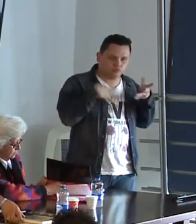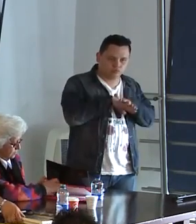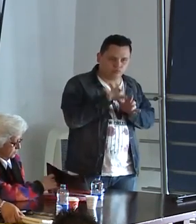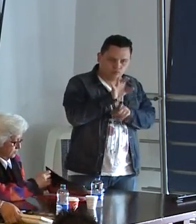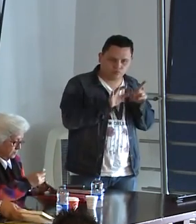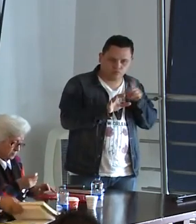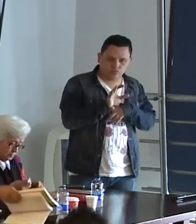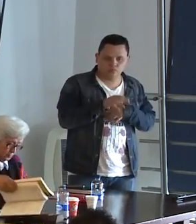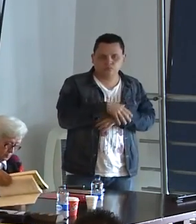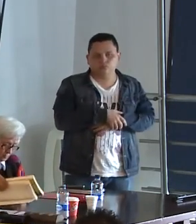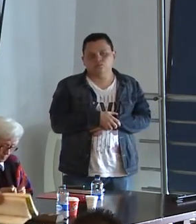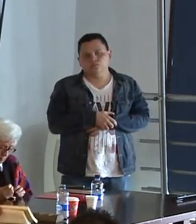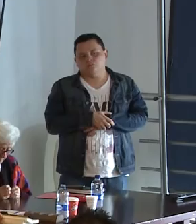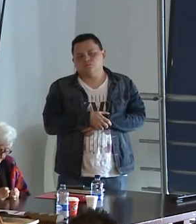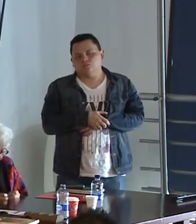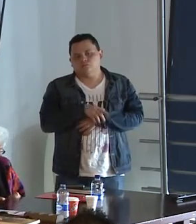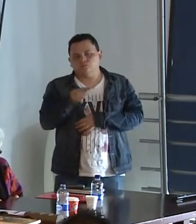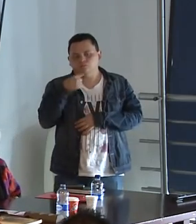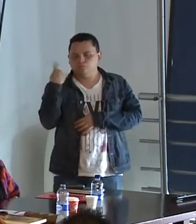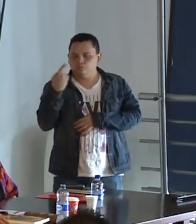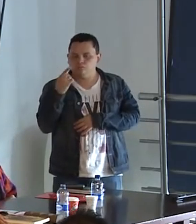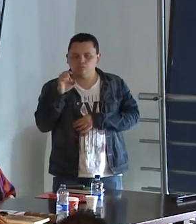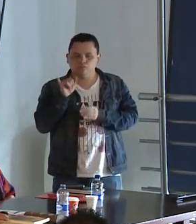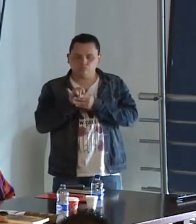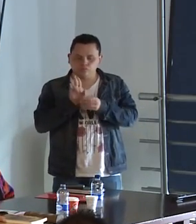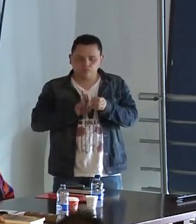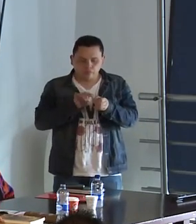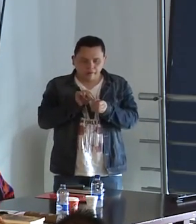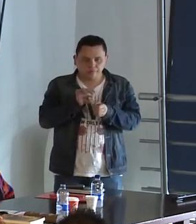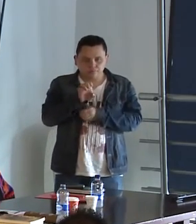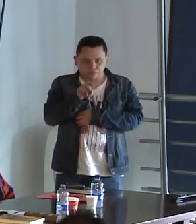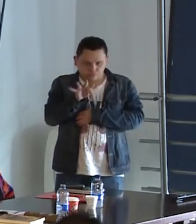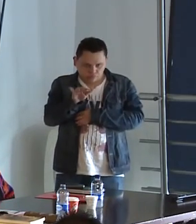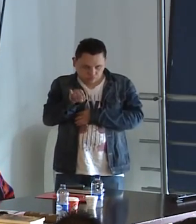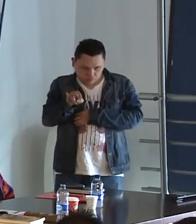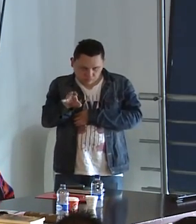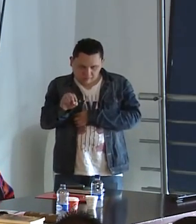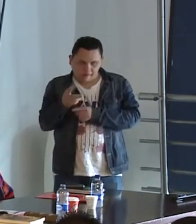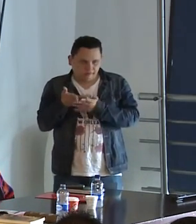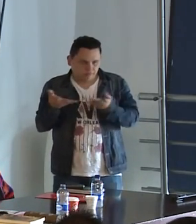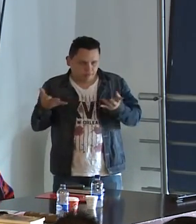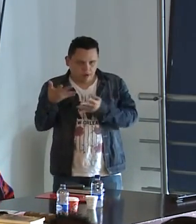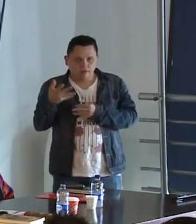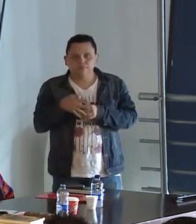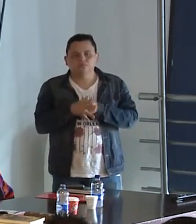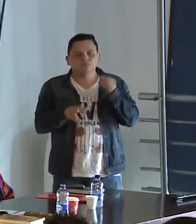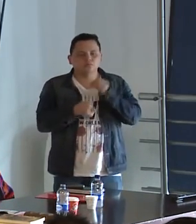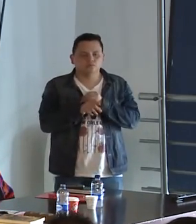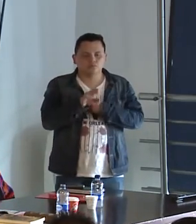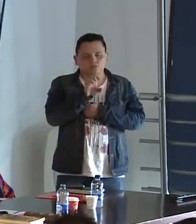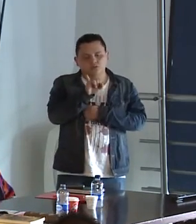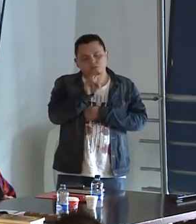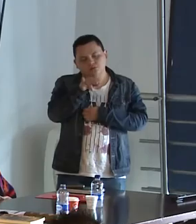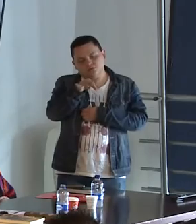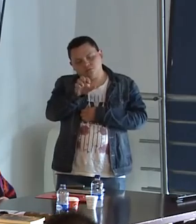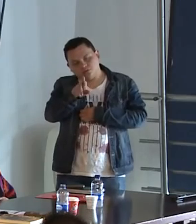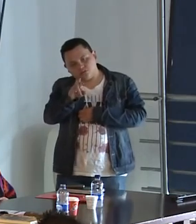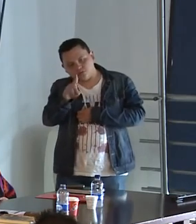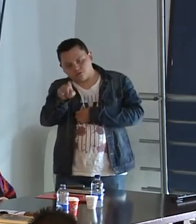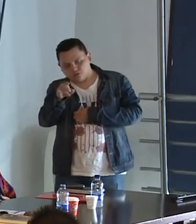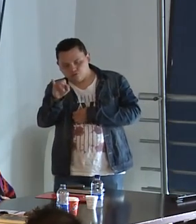refiriéndome solamente a lo étnico, sino más profundo aún, por eso también hablamos de una interseccionalidad